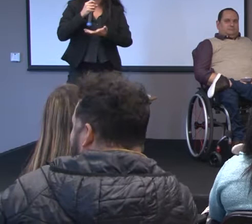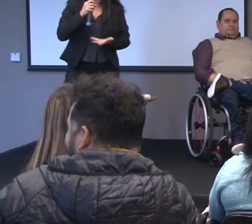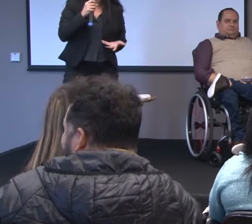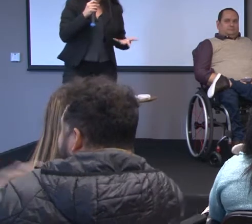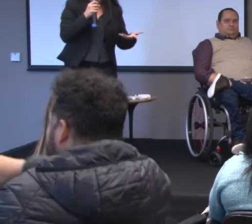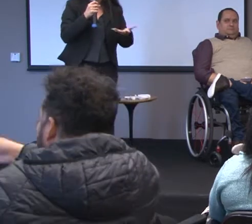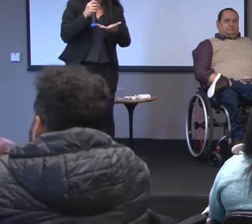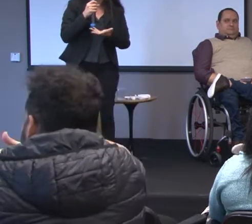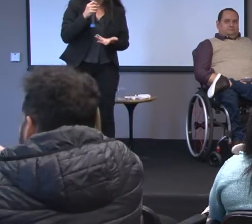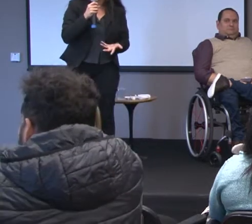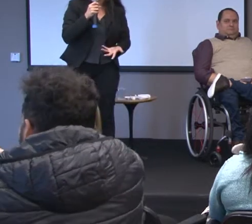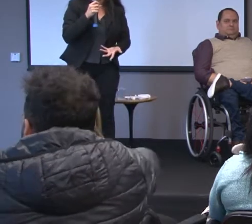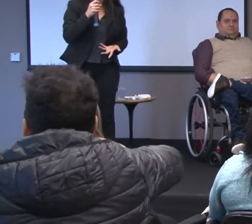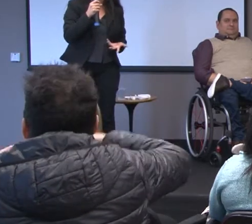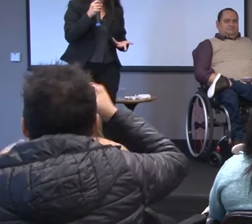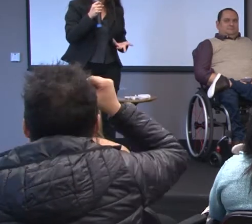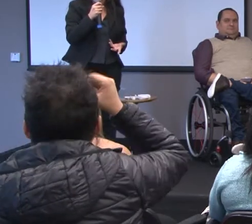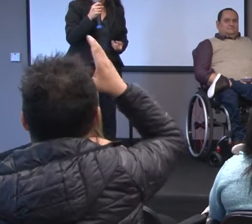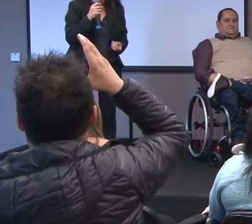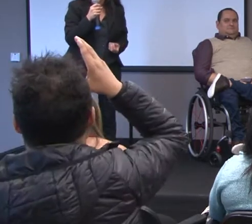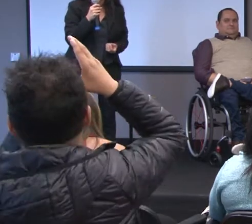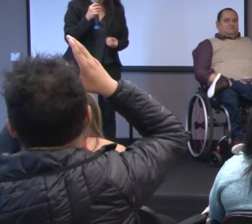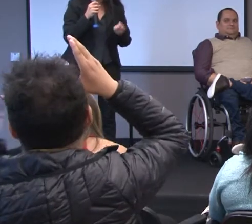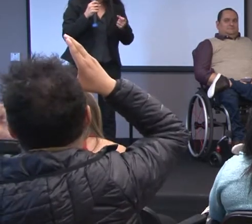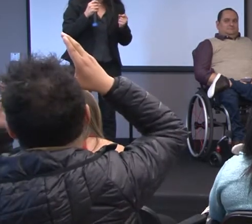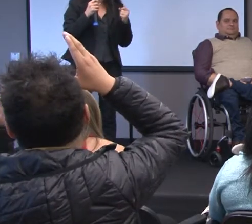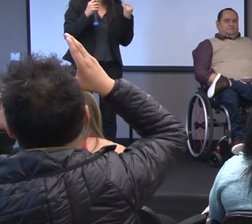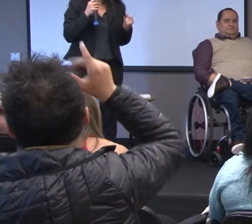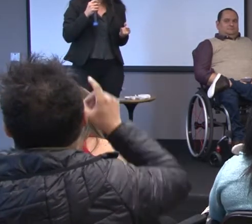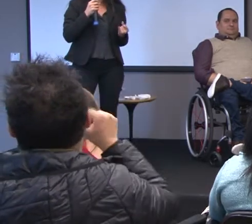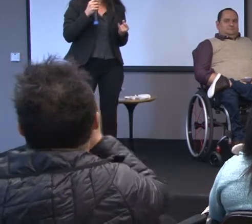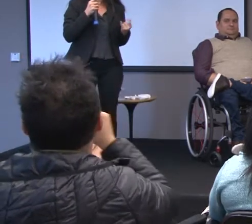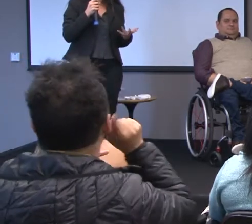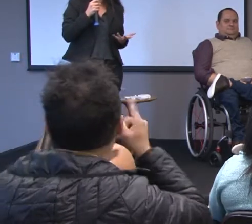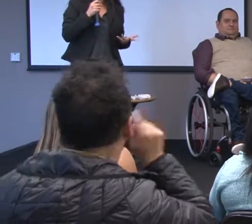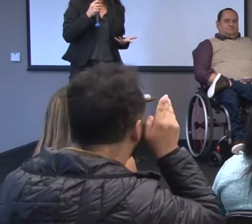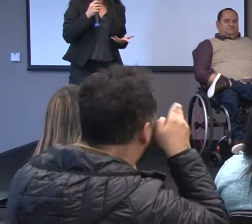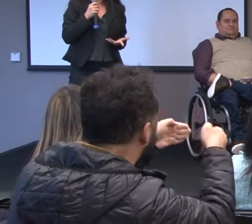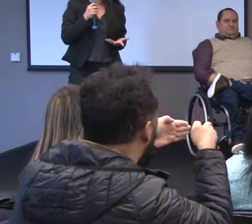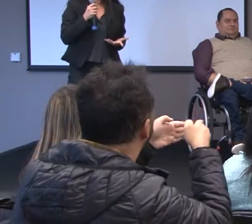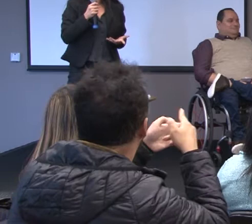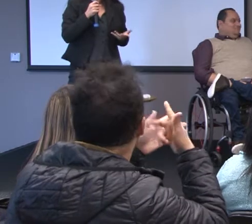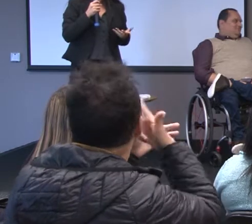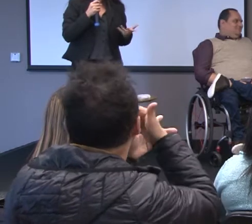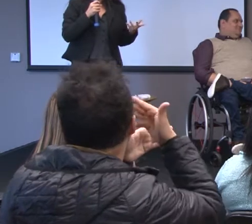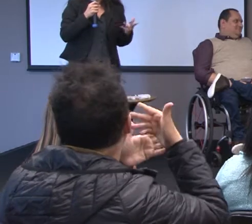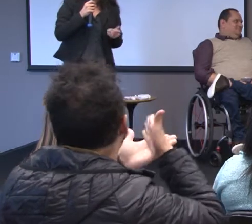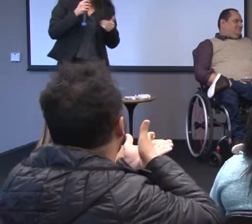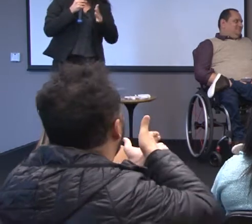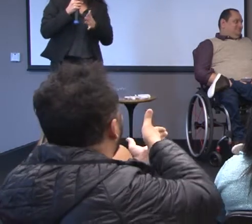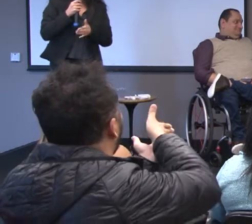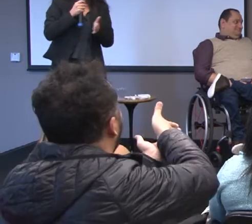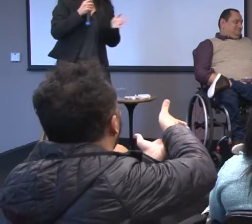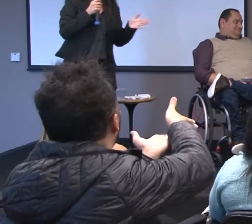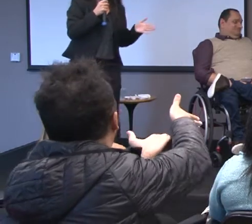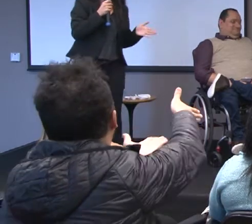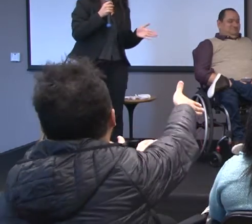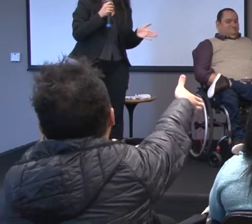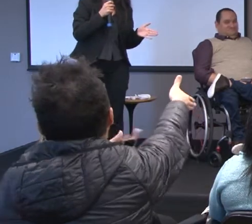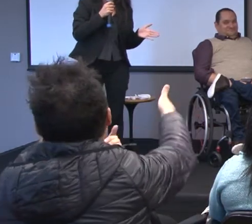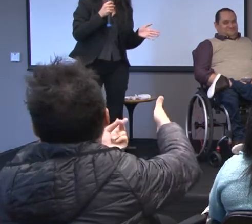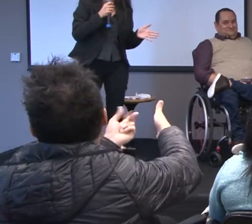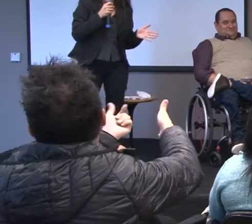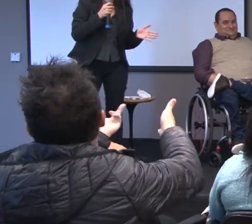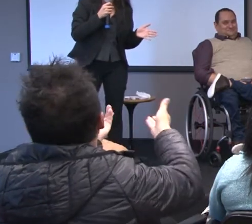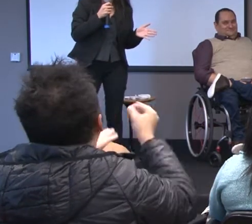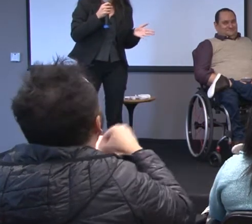consegue uma troca especial ali com o ouvinte, ele consegue adquirir cultura e conhecimento mais do que quando se